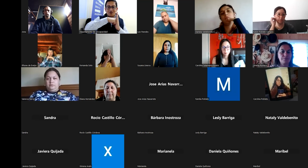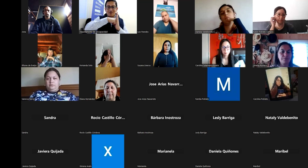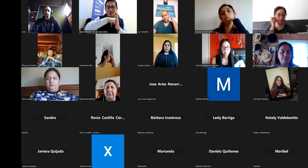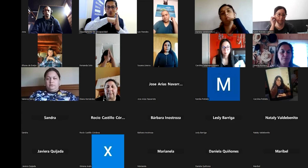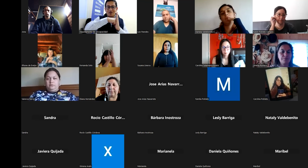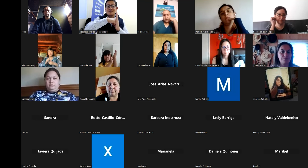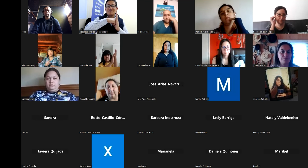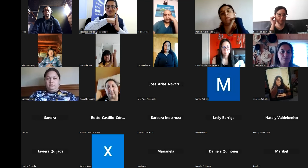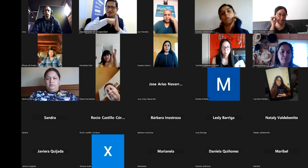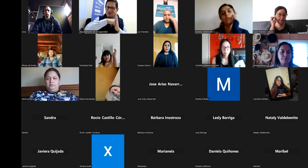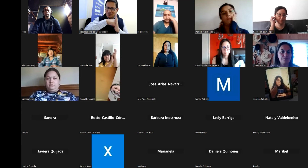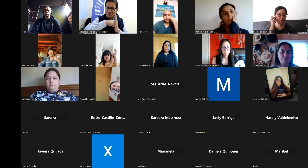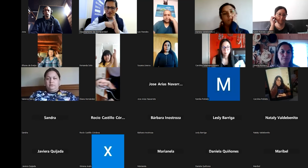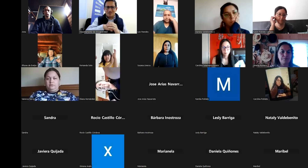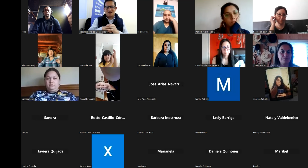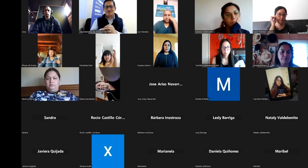semana tope, significa el próximo fin de semana.